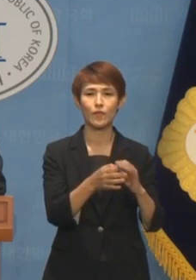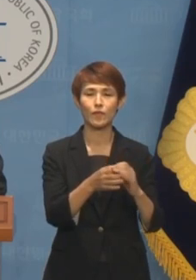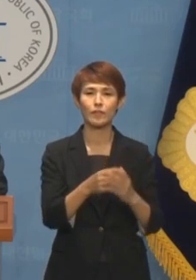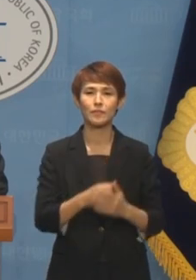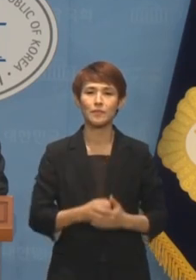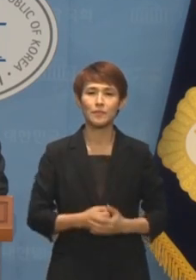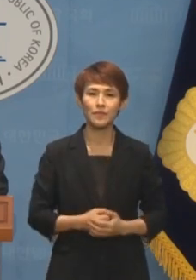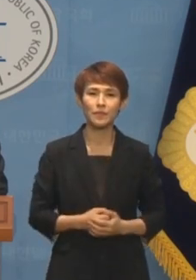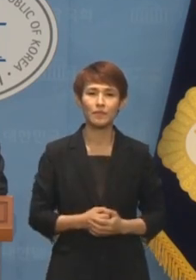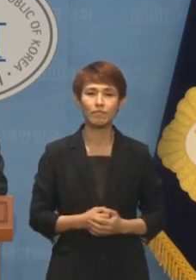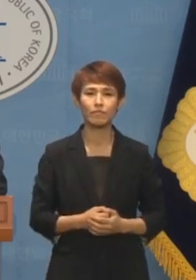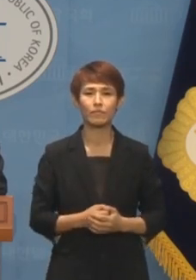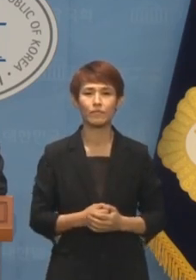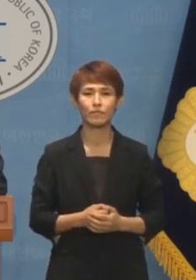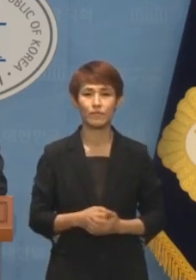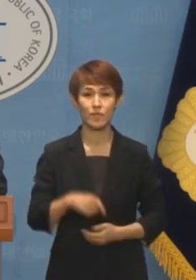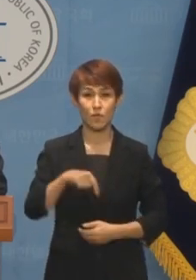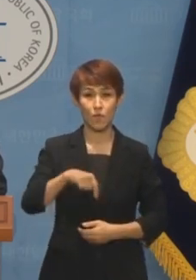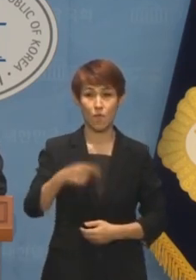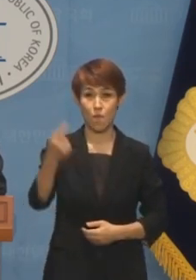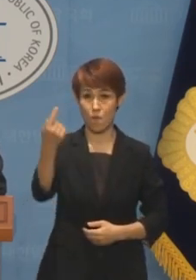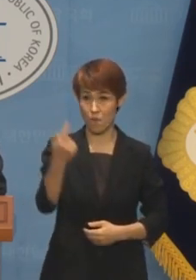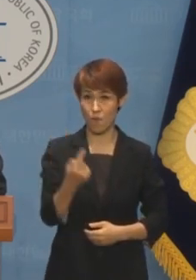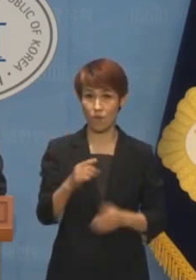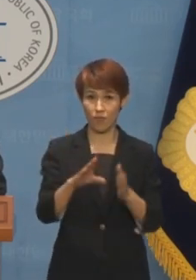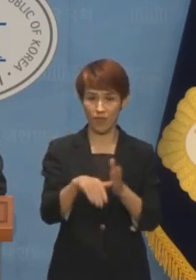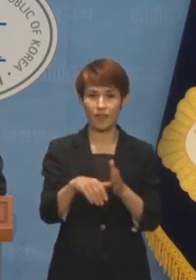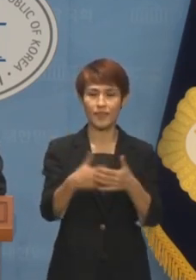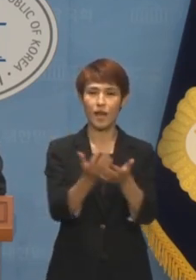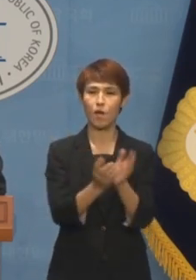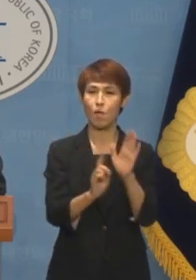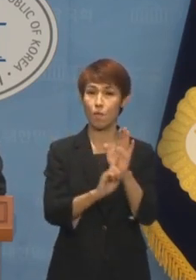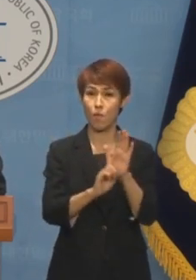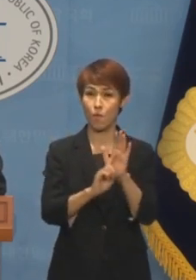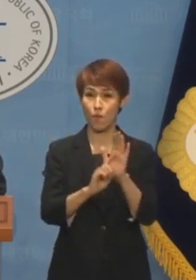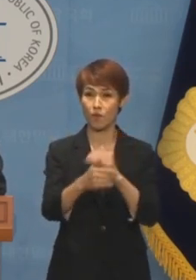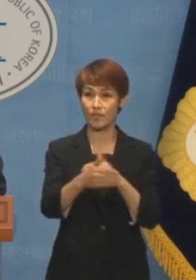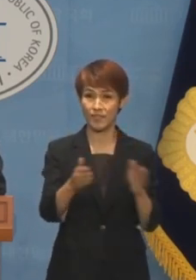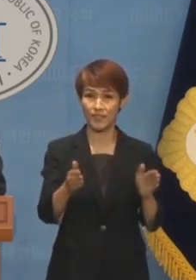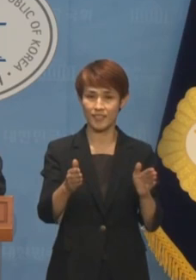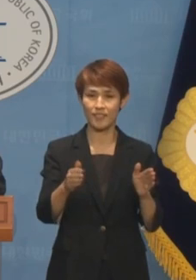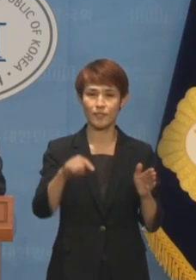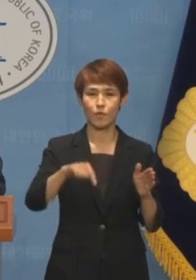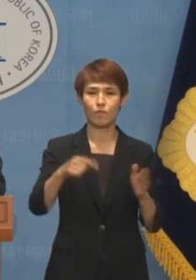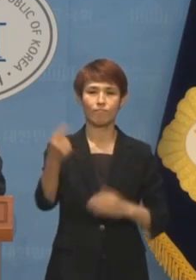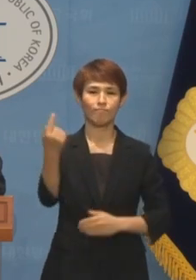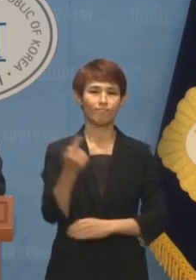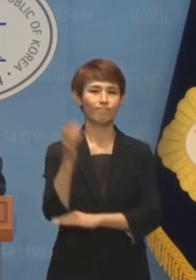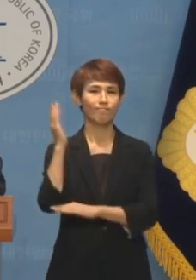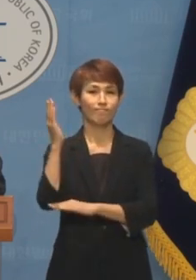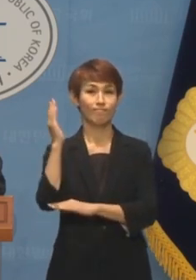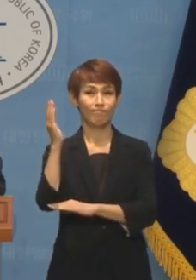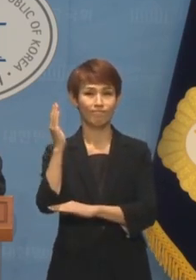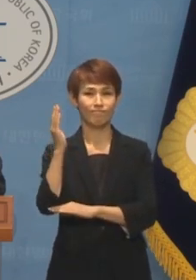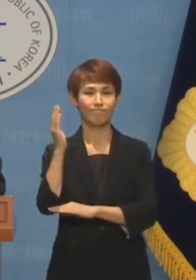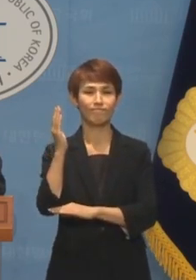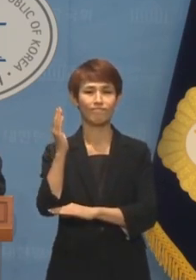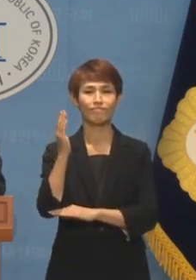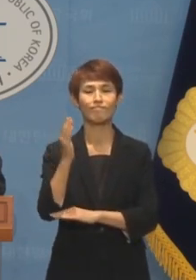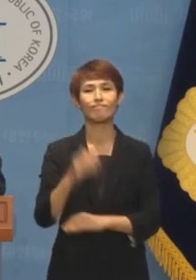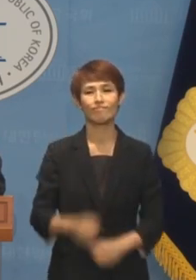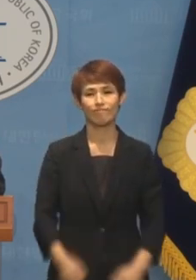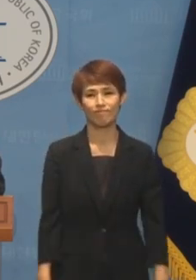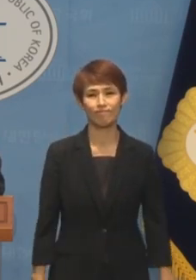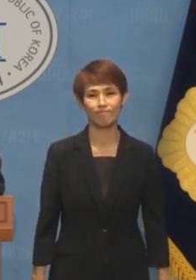어디서든 소통관을 이용하시게 되면 저희 당 공보실 통해서 이 소통관을 이용하실 수 있게끔 소개를 해드리고